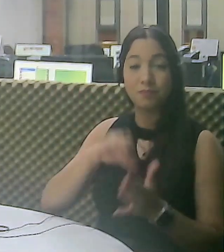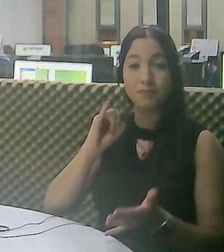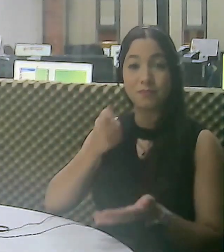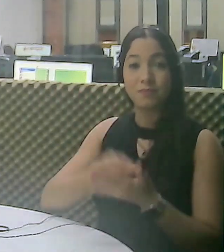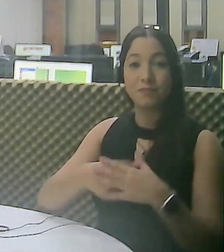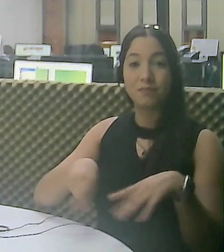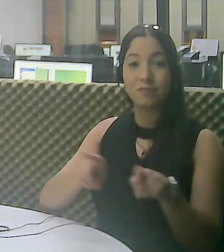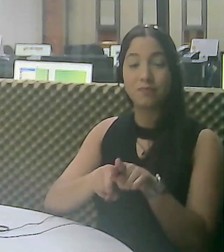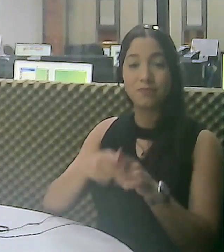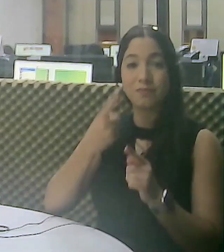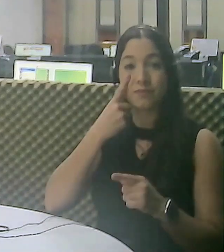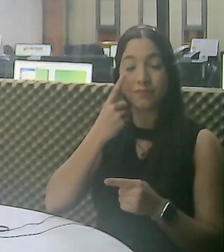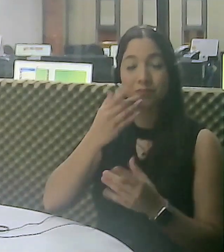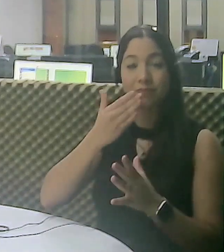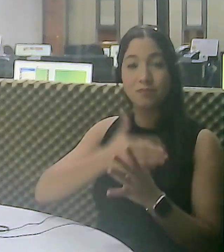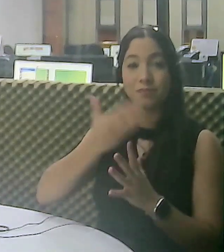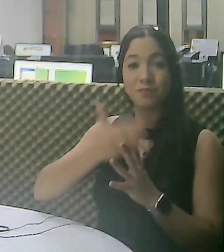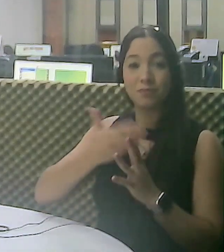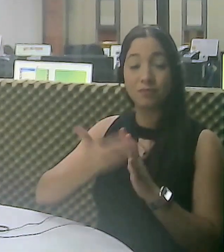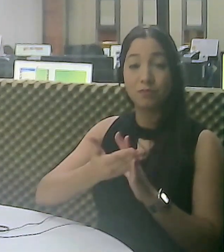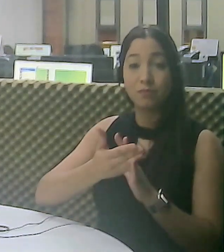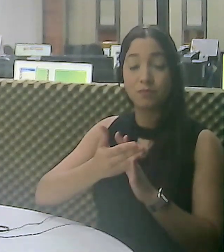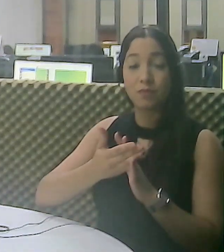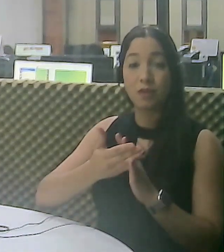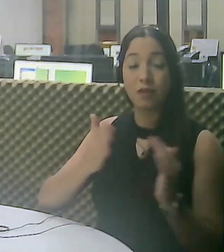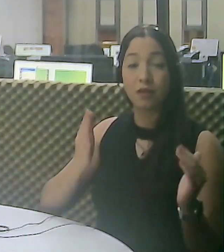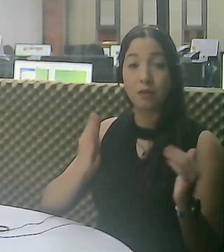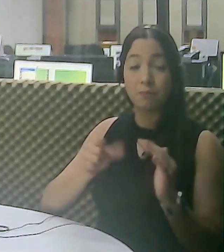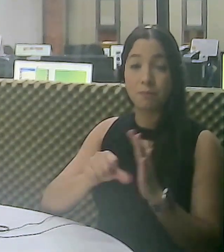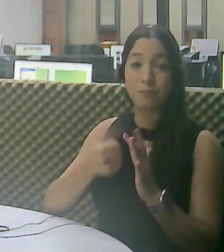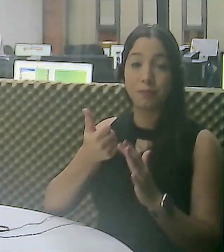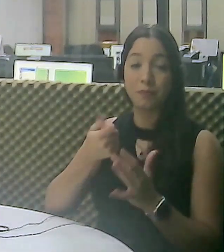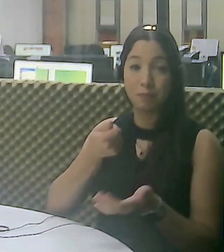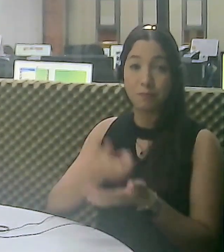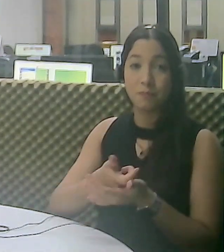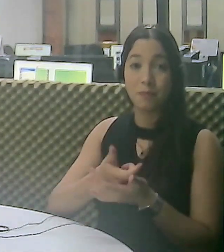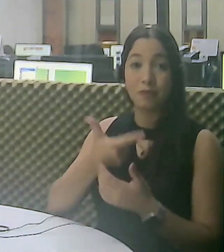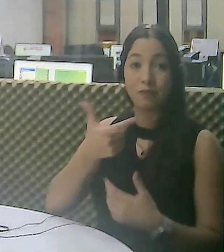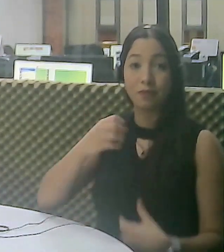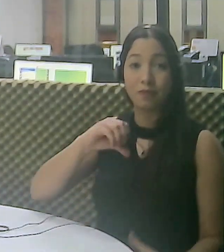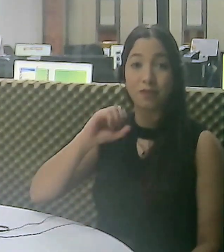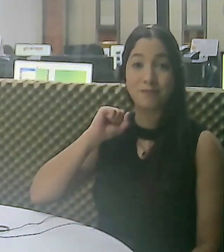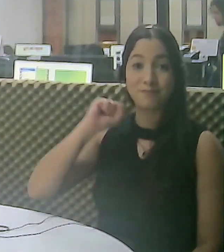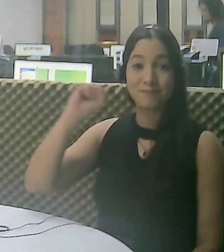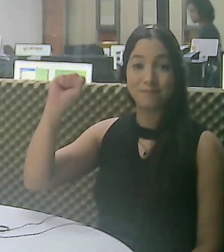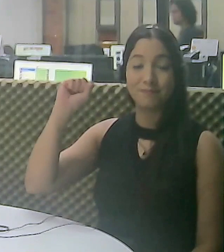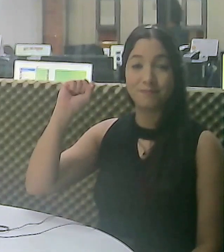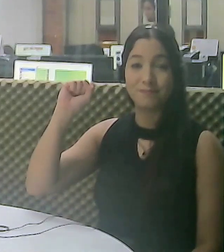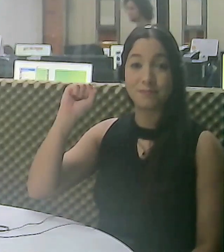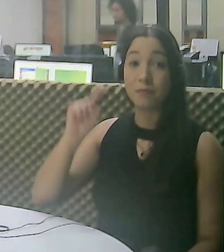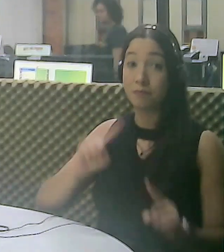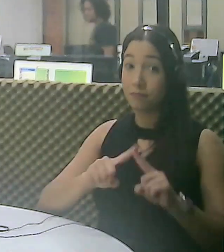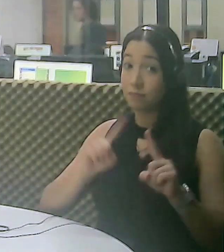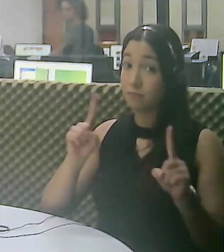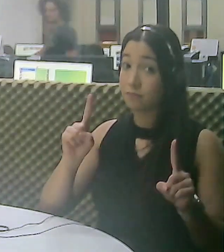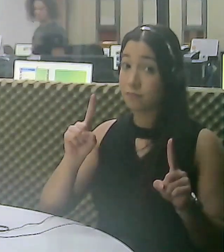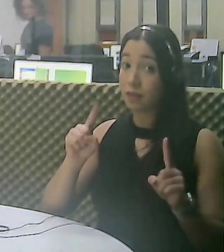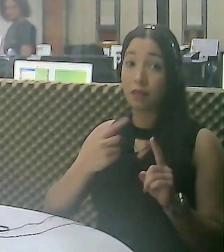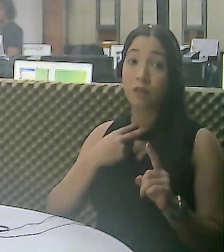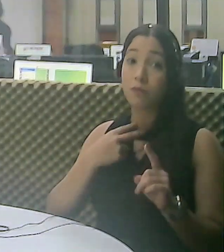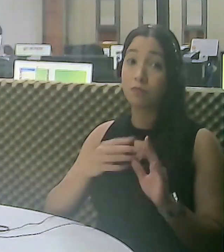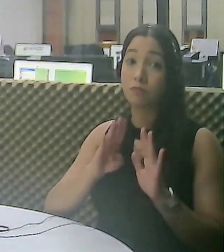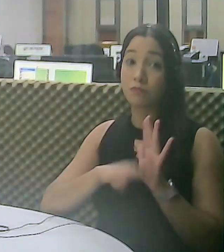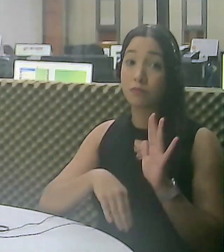imposto também pode ser parcelado sem desconto com vencimento da primeira parcela em 29 de abril. Mas a parcela não pode ser inferior